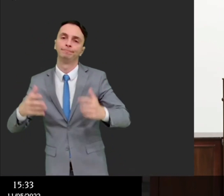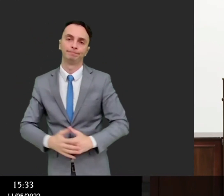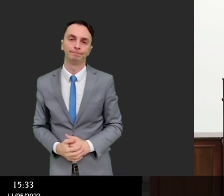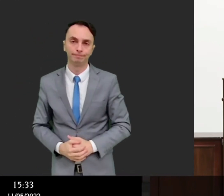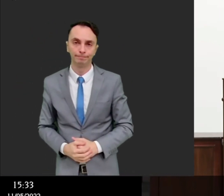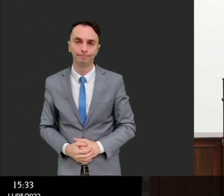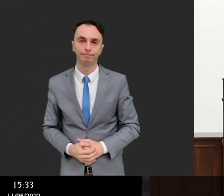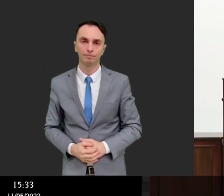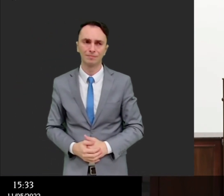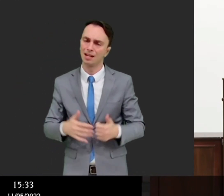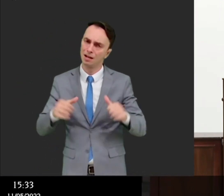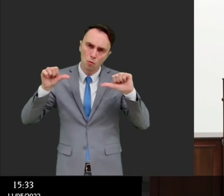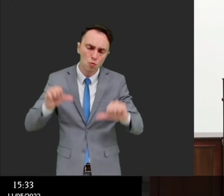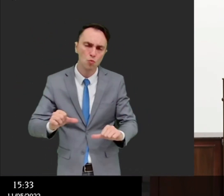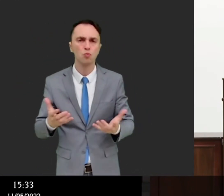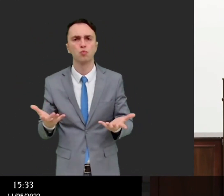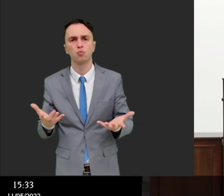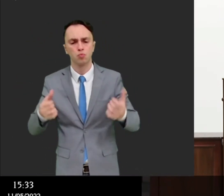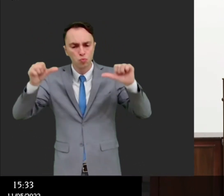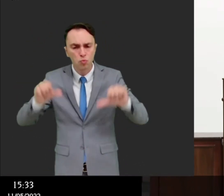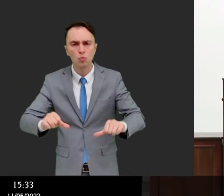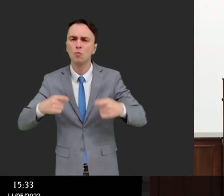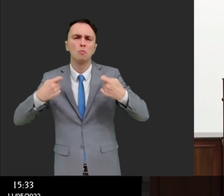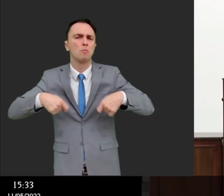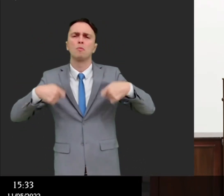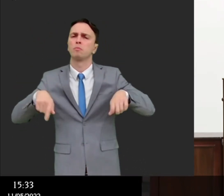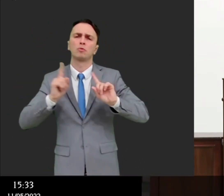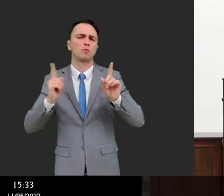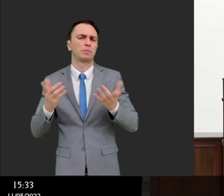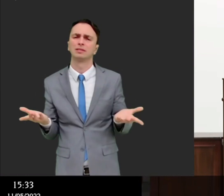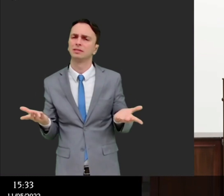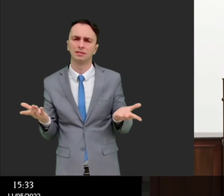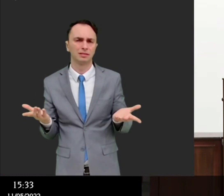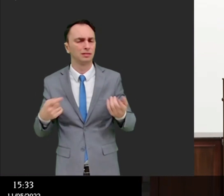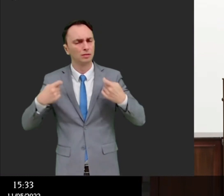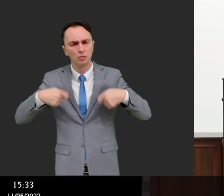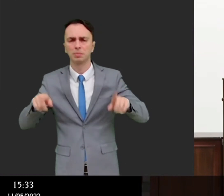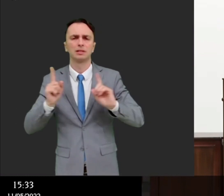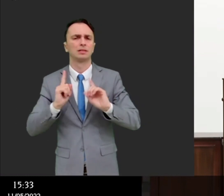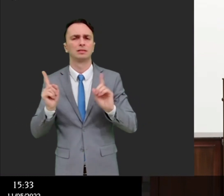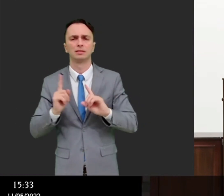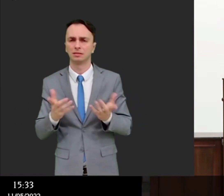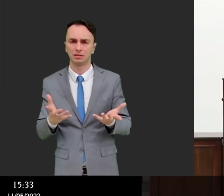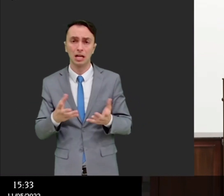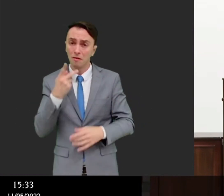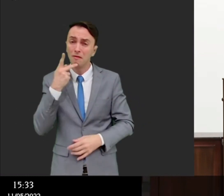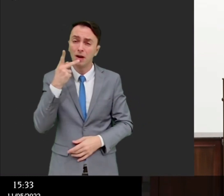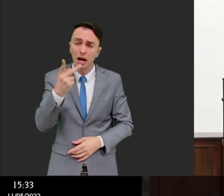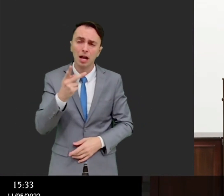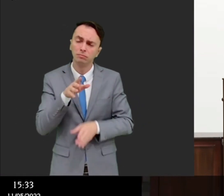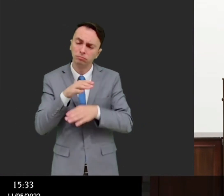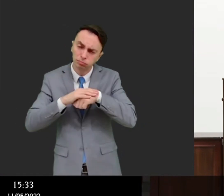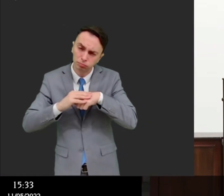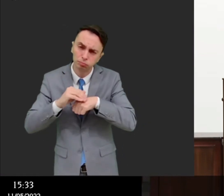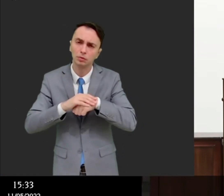pronto. E é ruim isso aí, irmão. Não há necessidade. Vou dizer uma coisa para os irmãos, aqui com todo o amor de